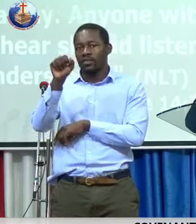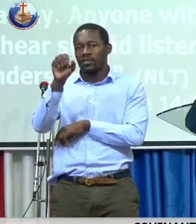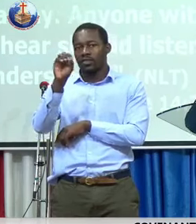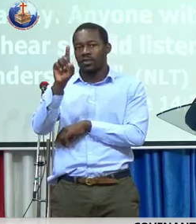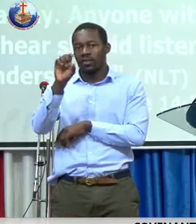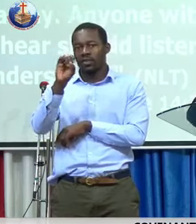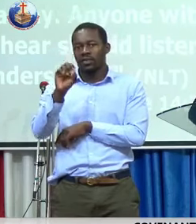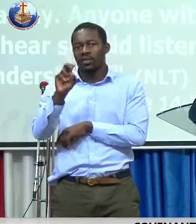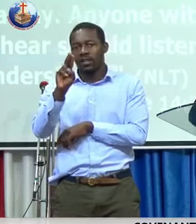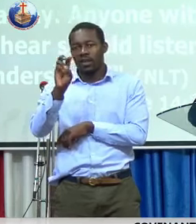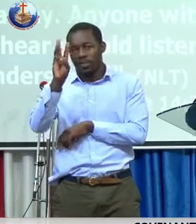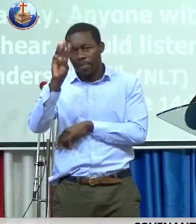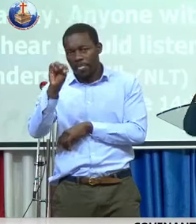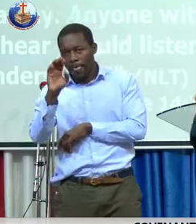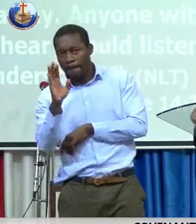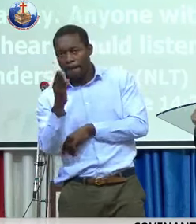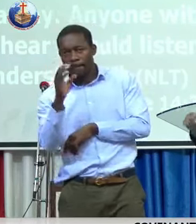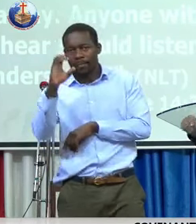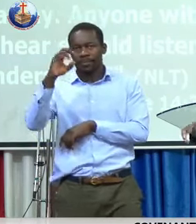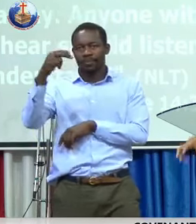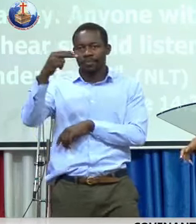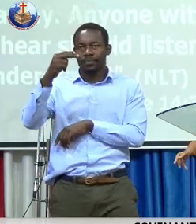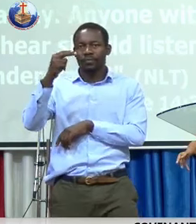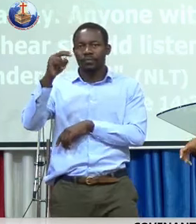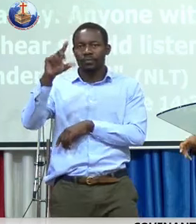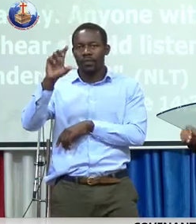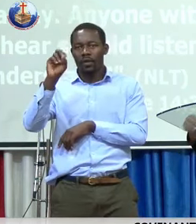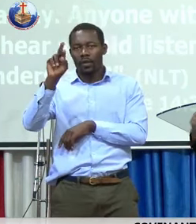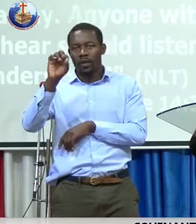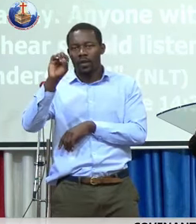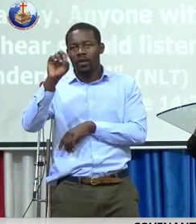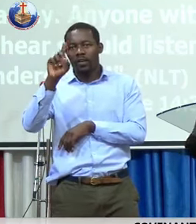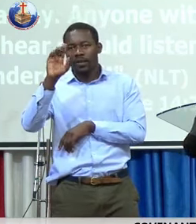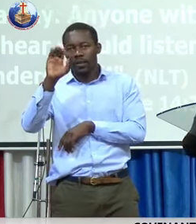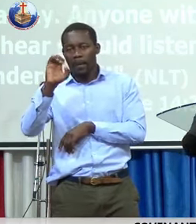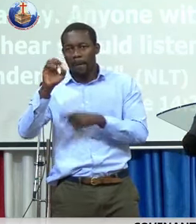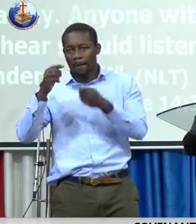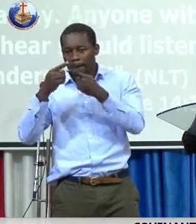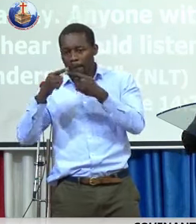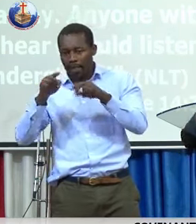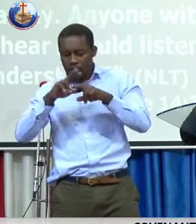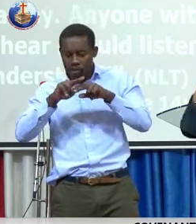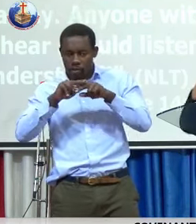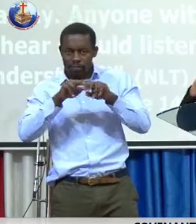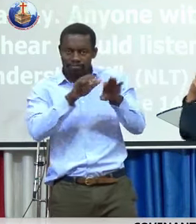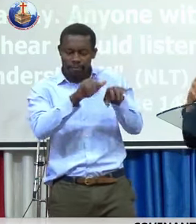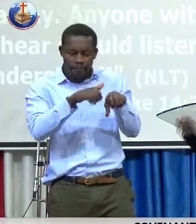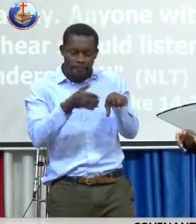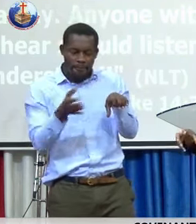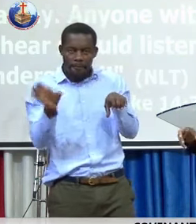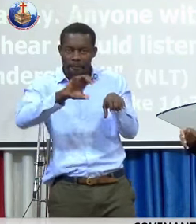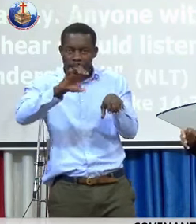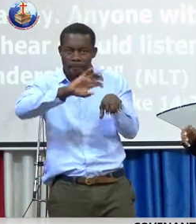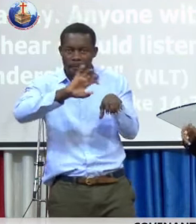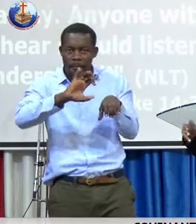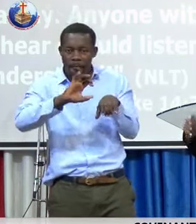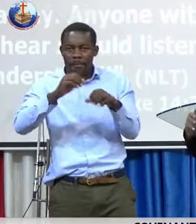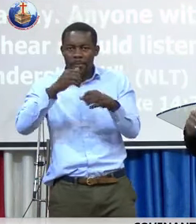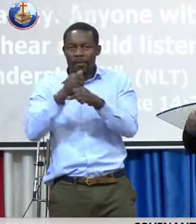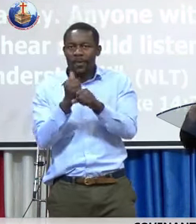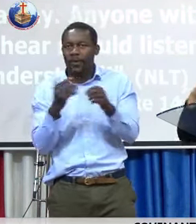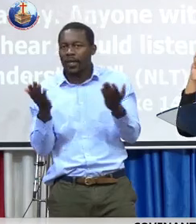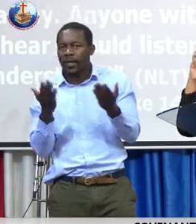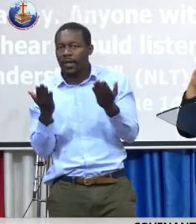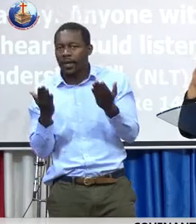sodium. But the salt that they would put in their shambas, lakini chumvi ambayo wangeweka kwenye mashamba yao, was made of potassium. Ilikuwa inatengenezwa